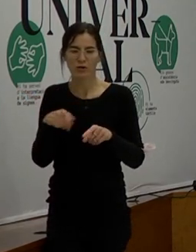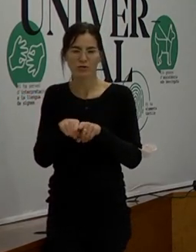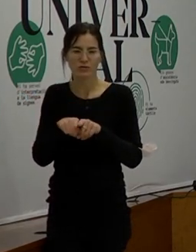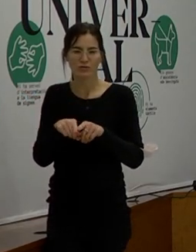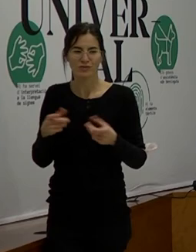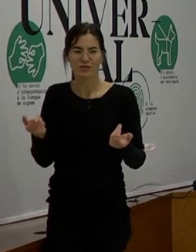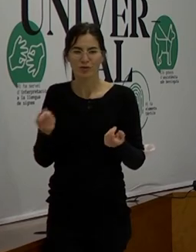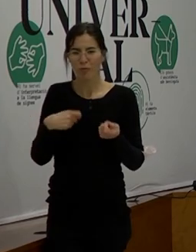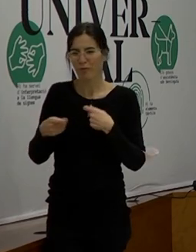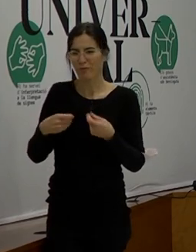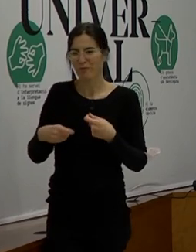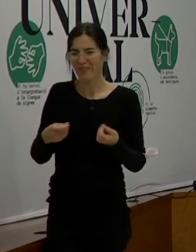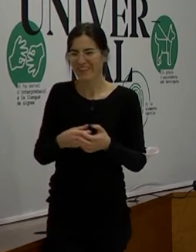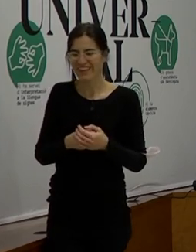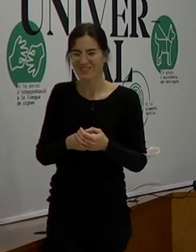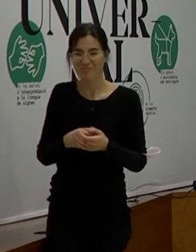muchas.